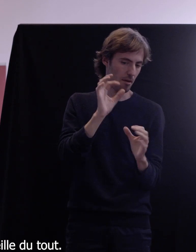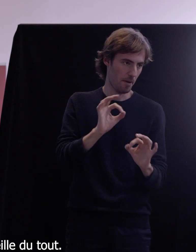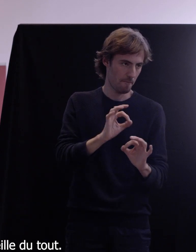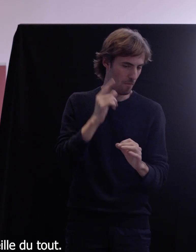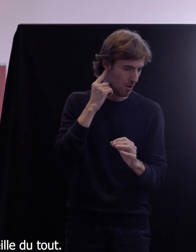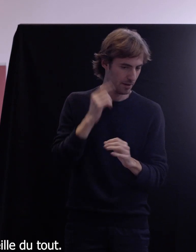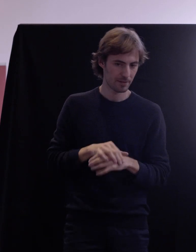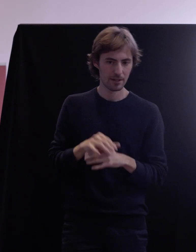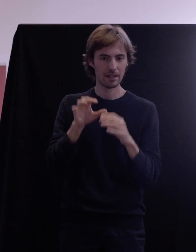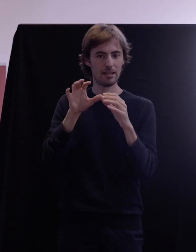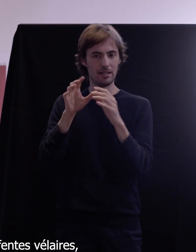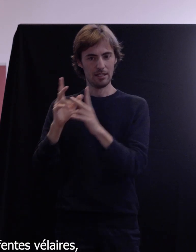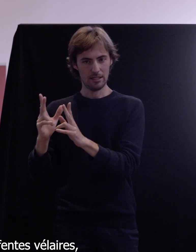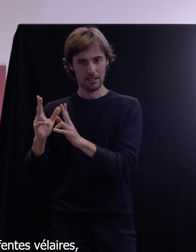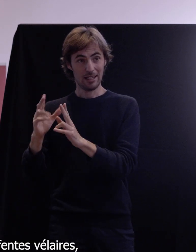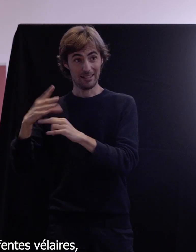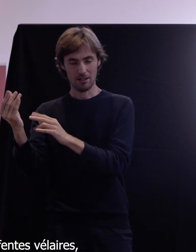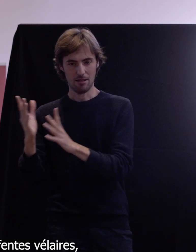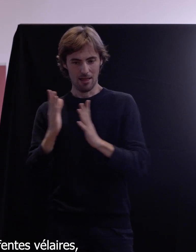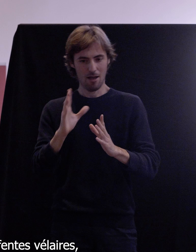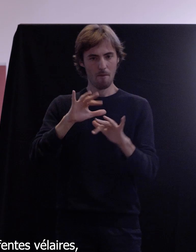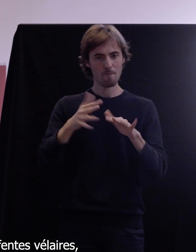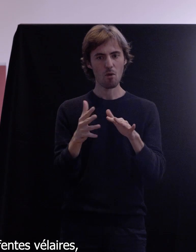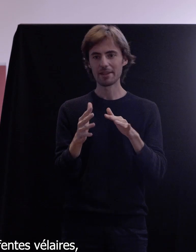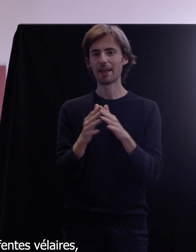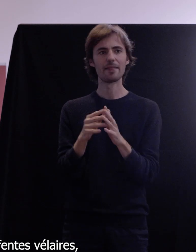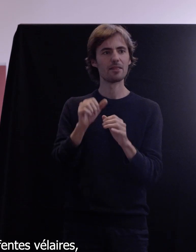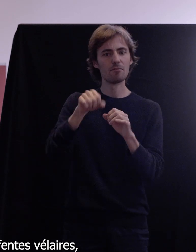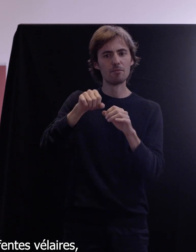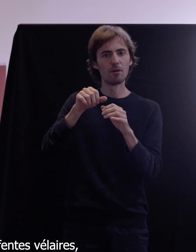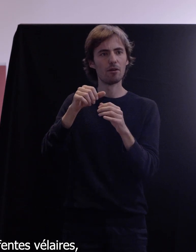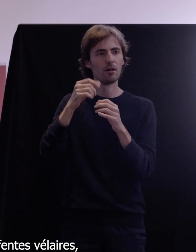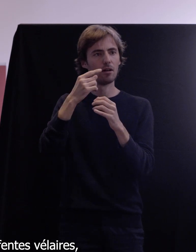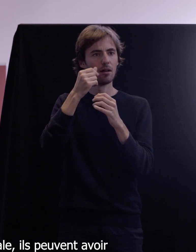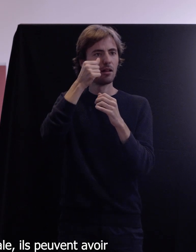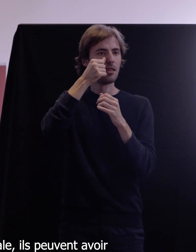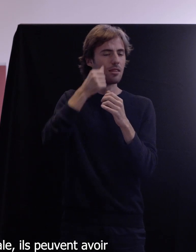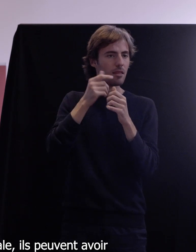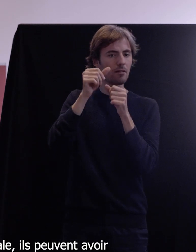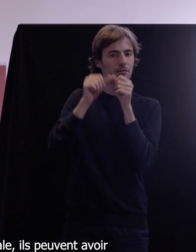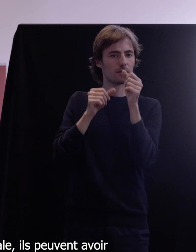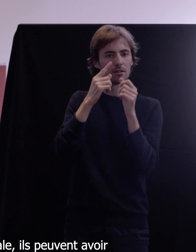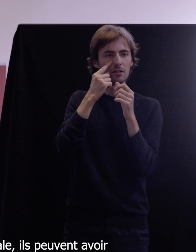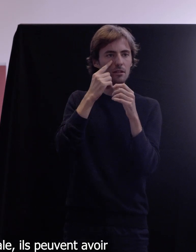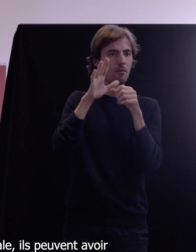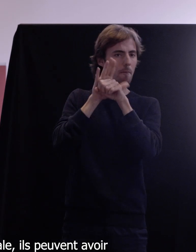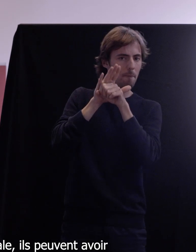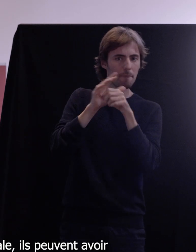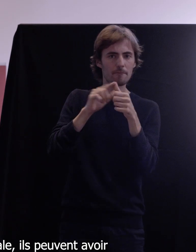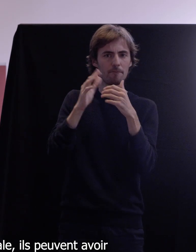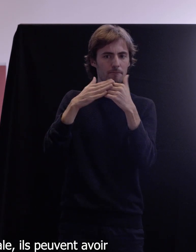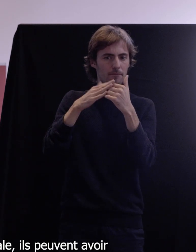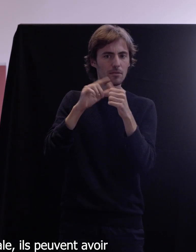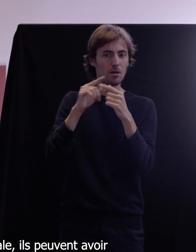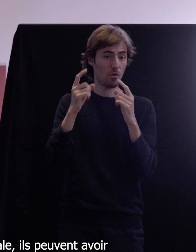l'oreille moyenne, liée à la présence de fentes vélaires, liées à l'obstruction nasale en cas d'atrésie choanale, ils peuvent avoir des